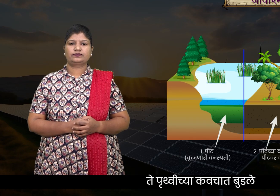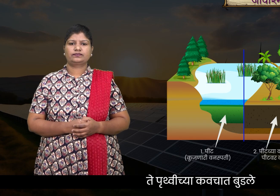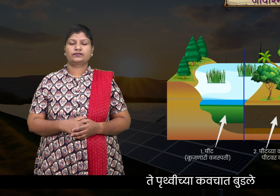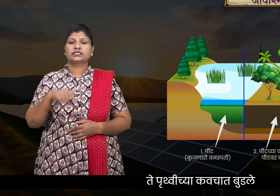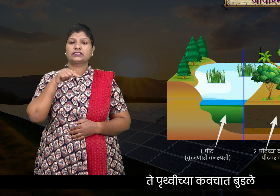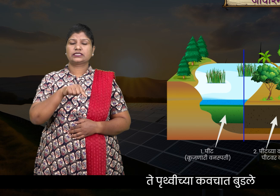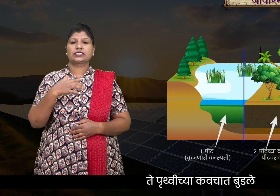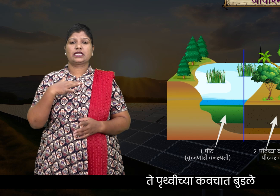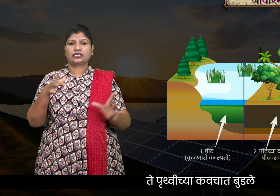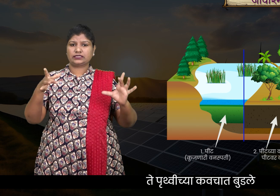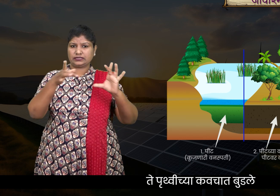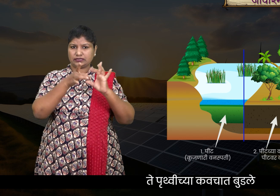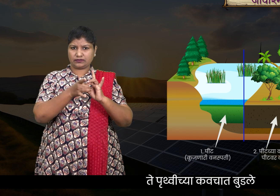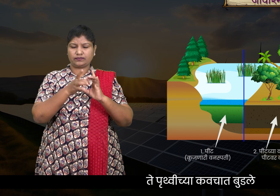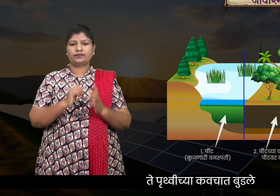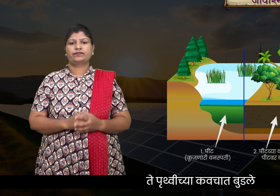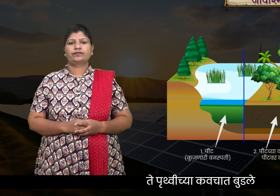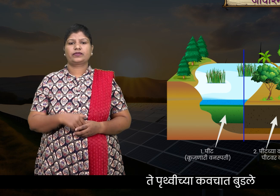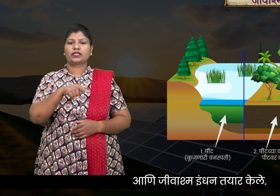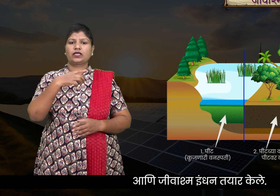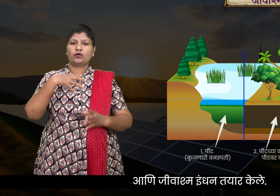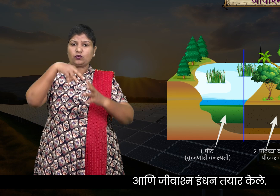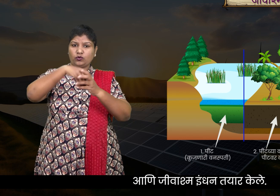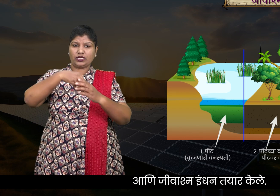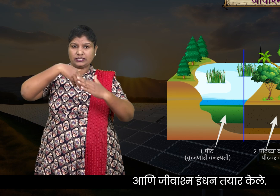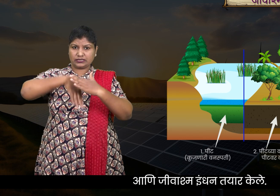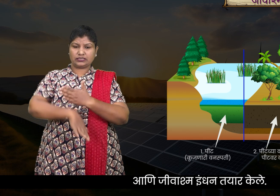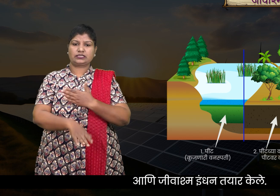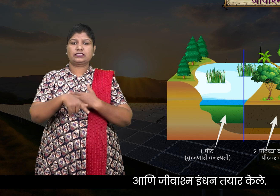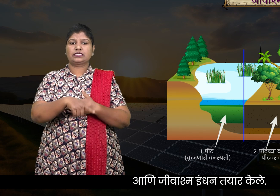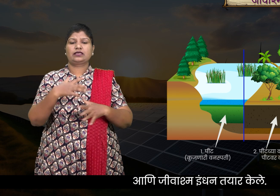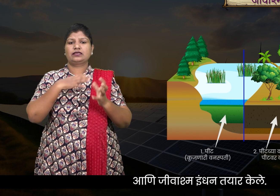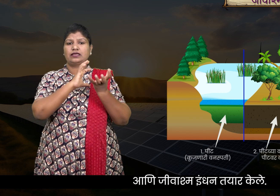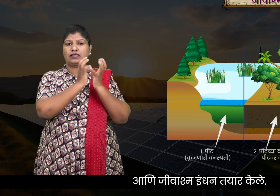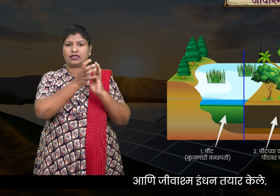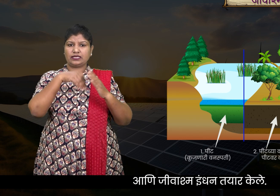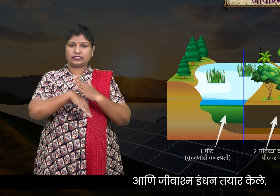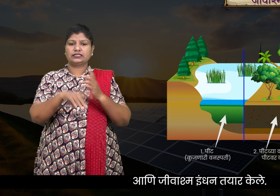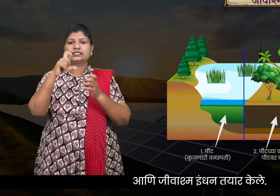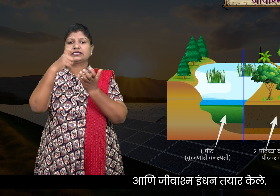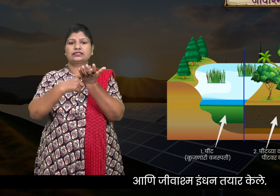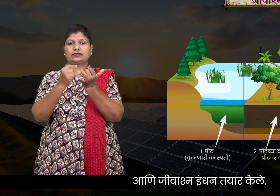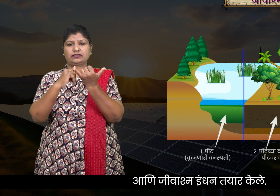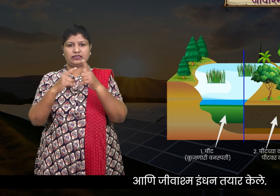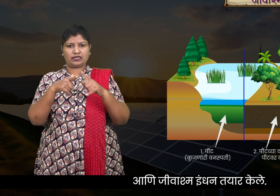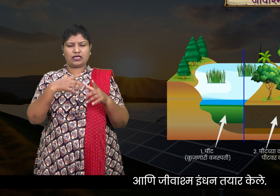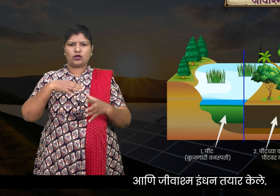ते पृथ्वीच्या कवचात बुडले आणि जीवाश्म इंधन तयार केले.